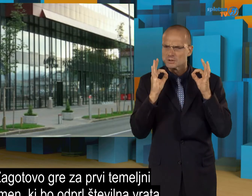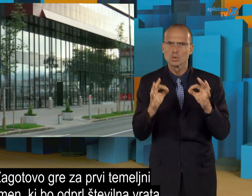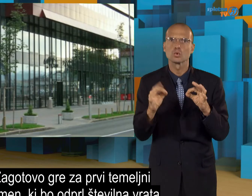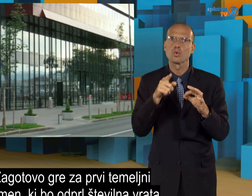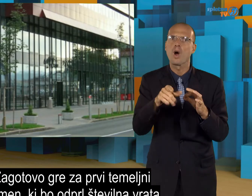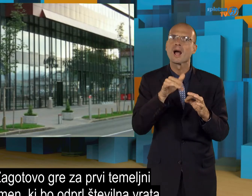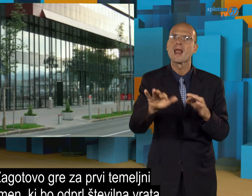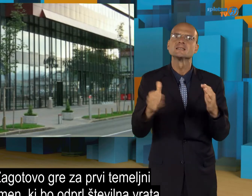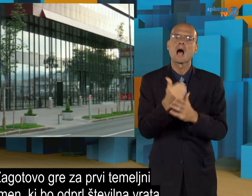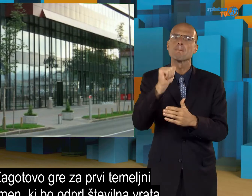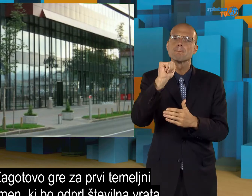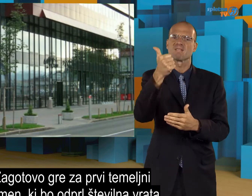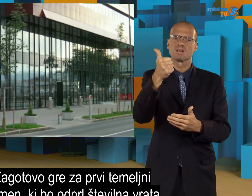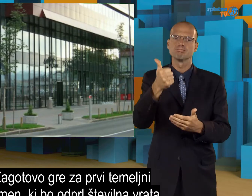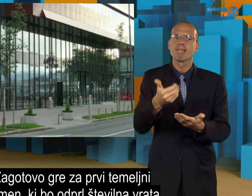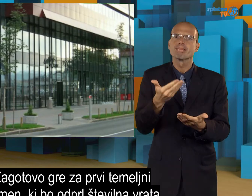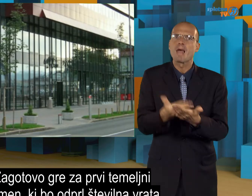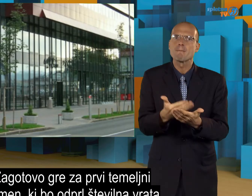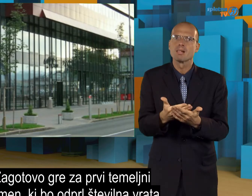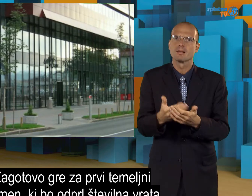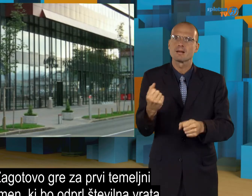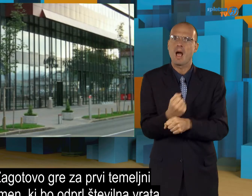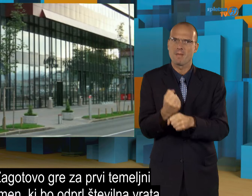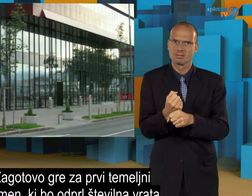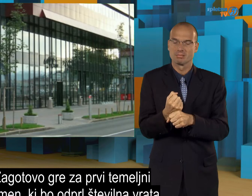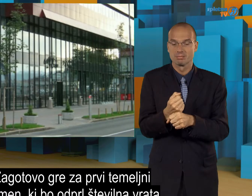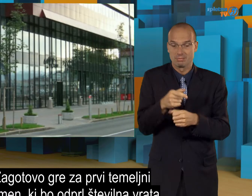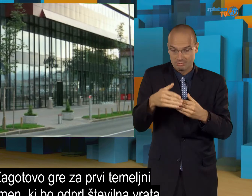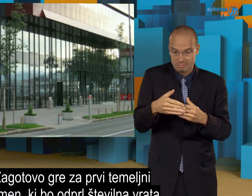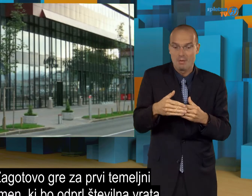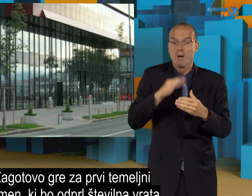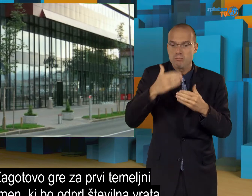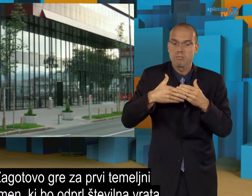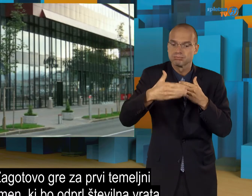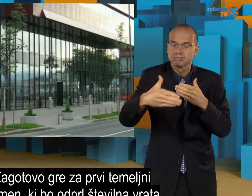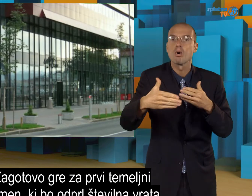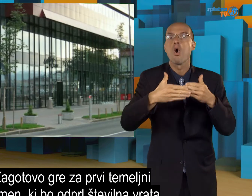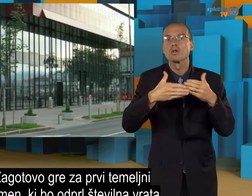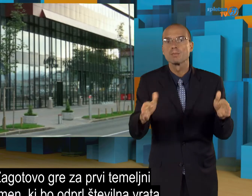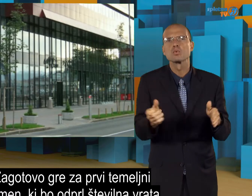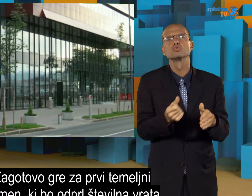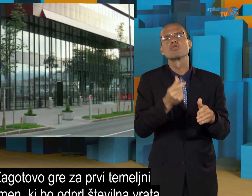Zagotovo gre za prvi temeljni kamen, ki bo odprl številna vrata vsem ostalim gluhim učencem.